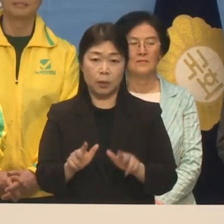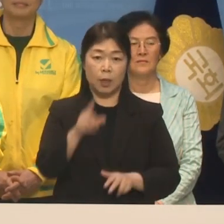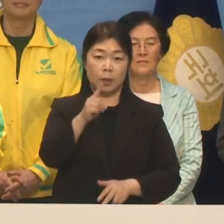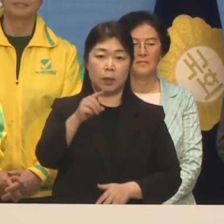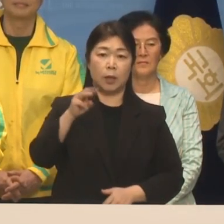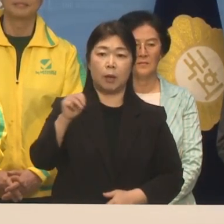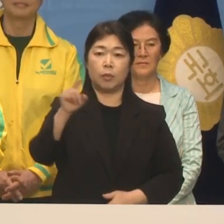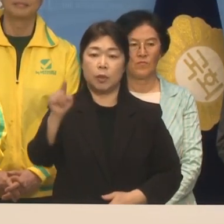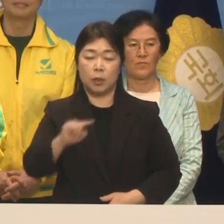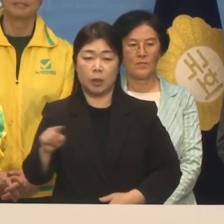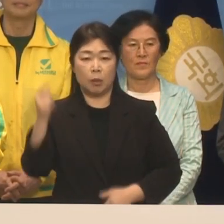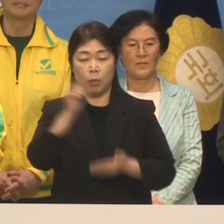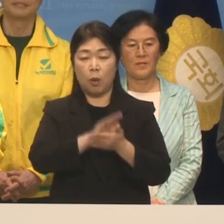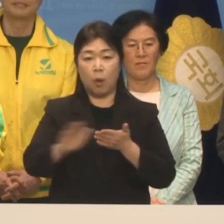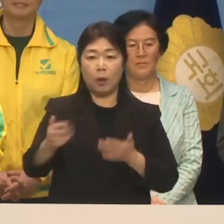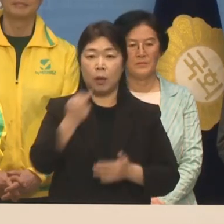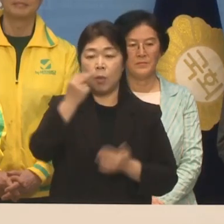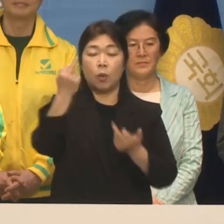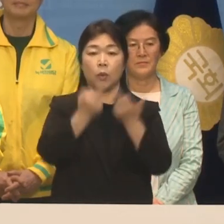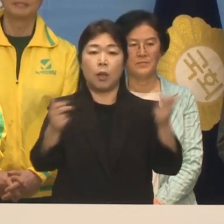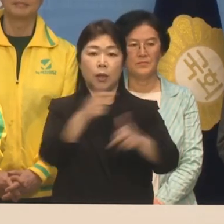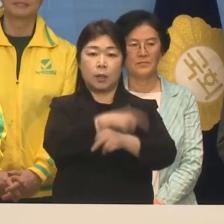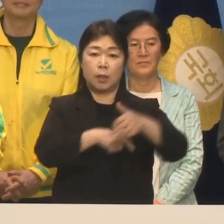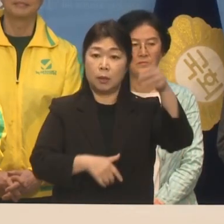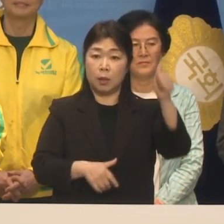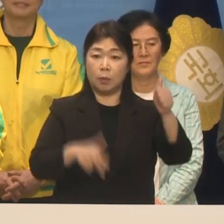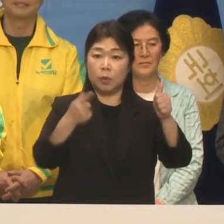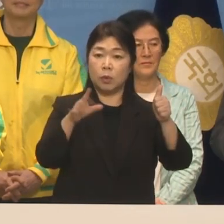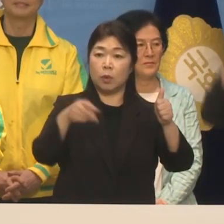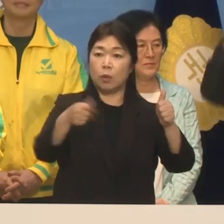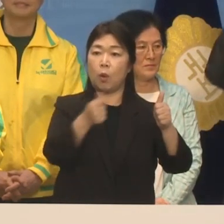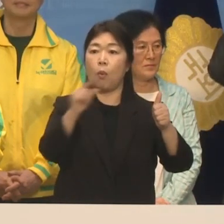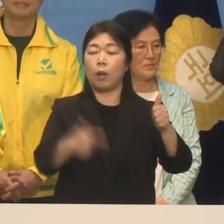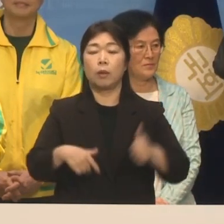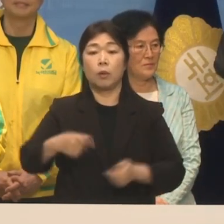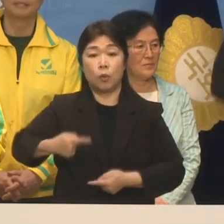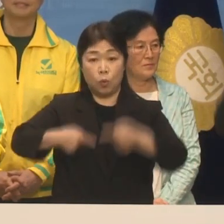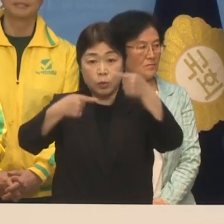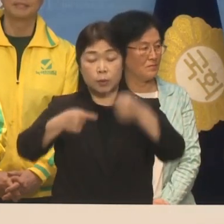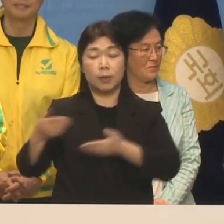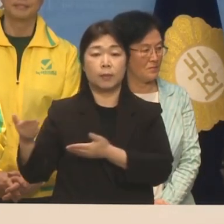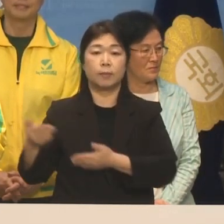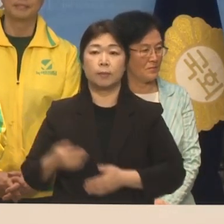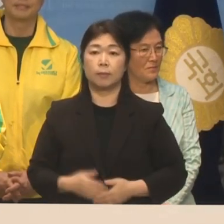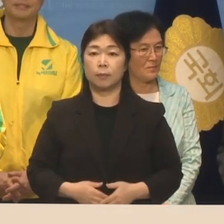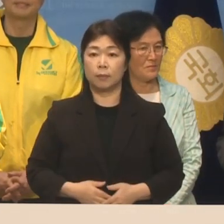DMZ 평화생명동산 이사장님이신 정성환 고문님 모셨습니다.